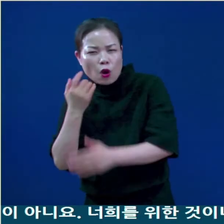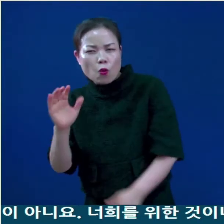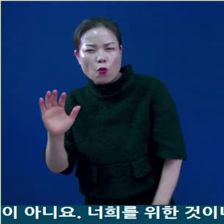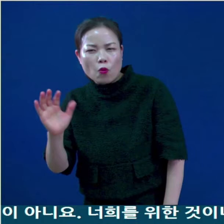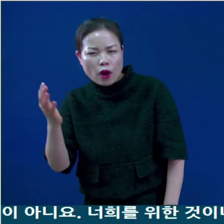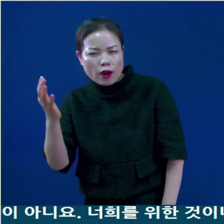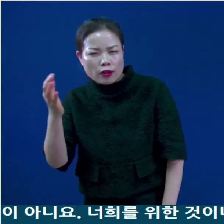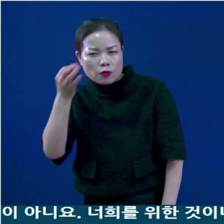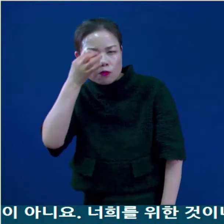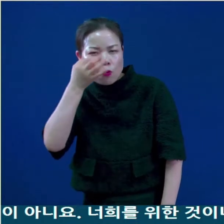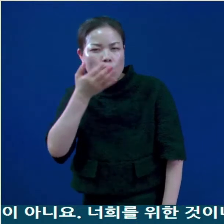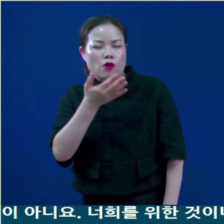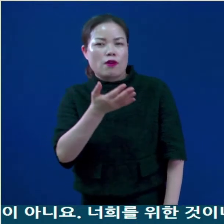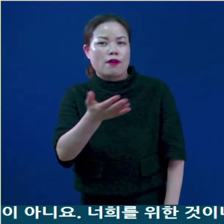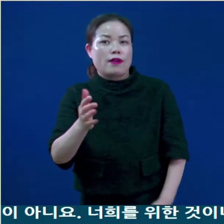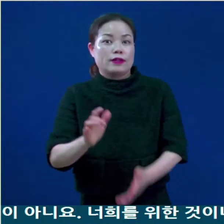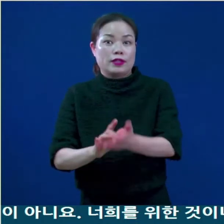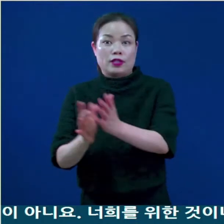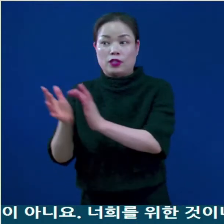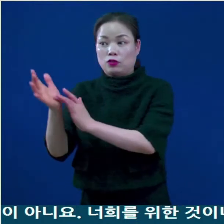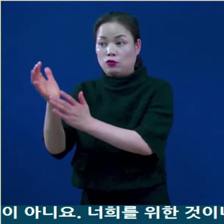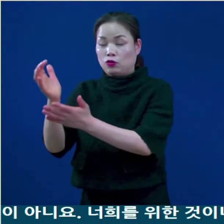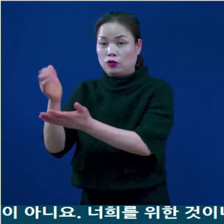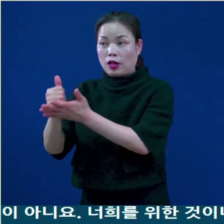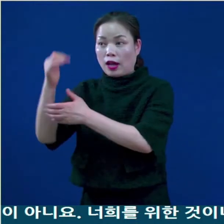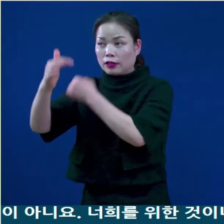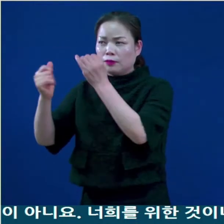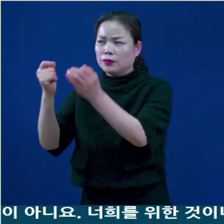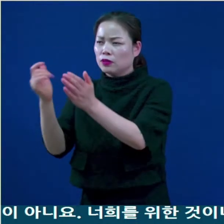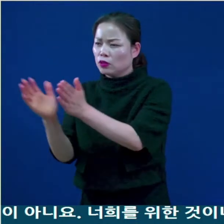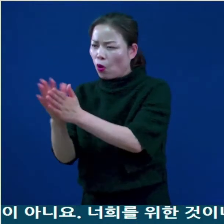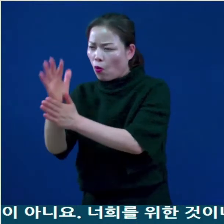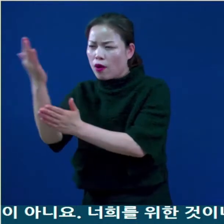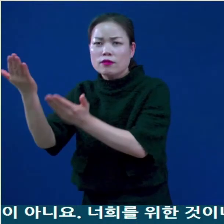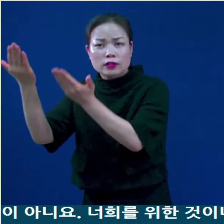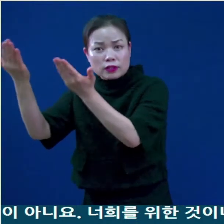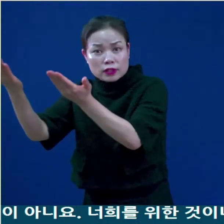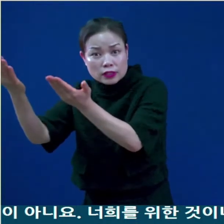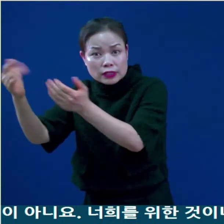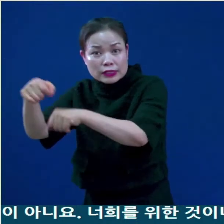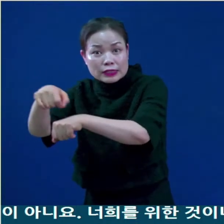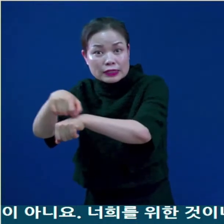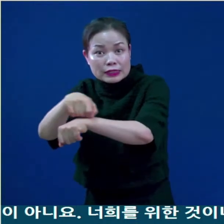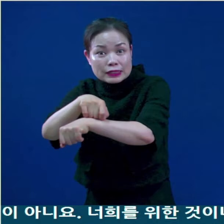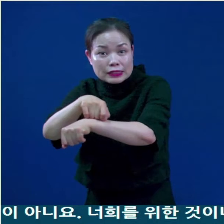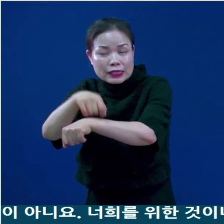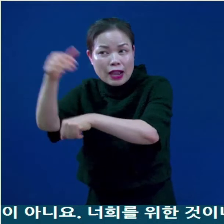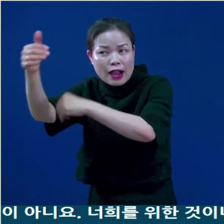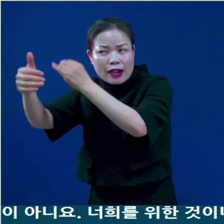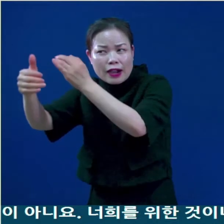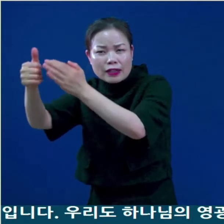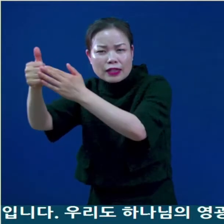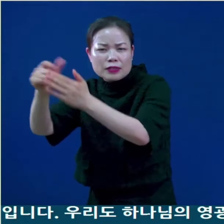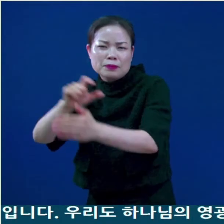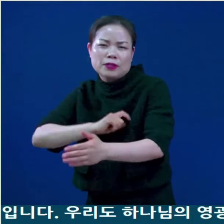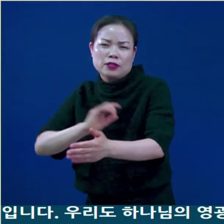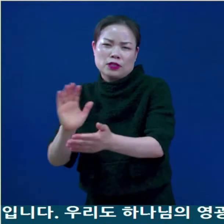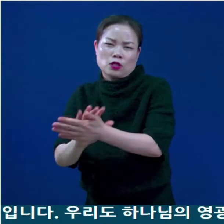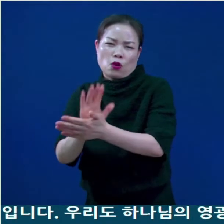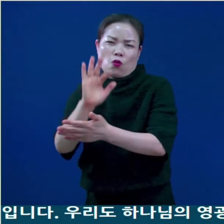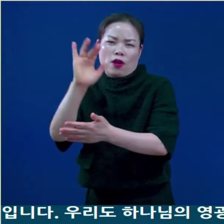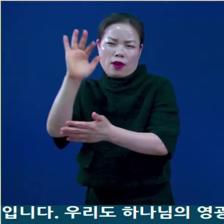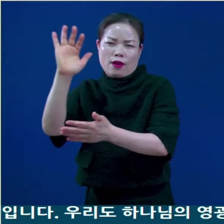영광을 보여주시고 예수님께서 하나님을 영화롭게 하며 특별히 하나님의 이름을